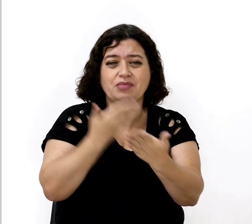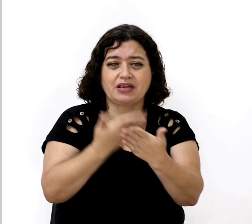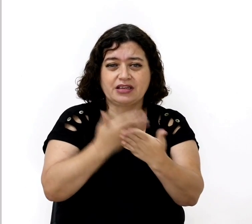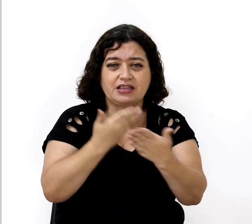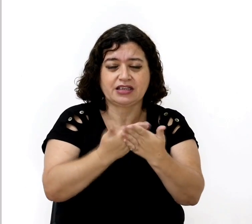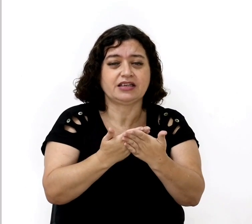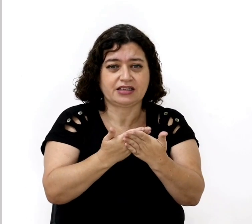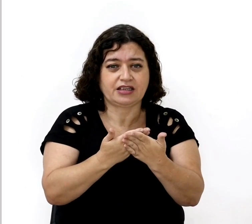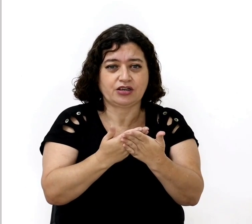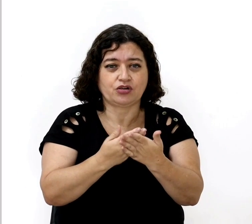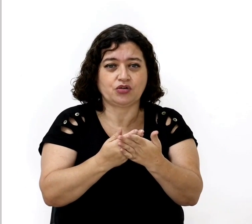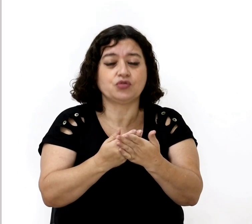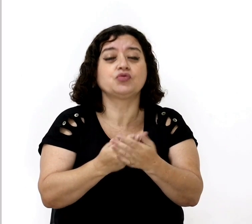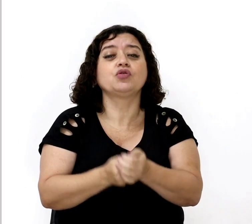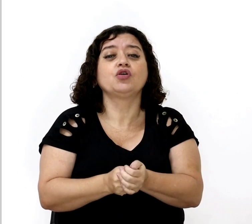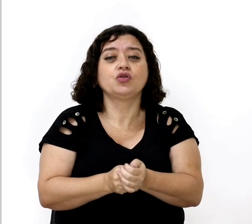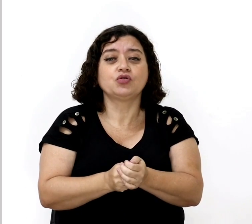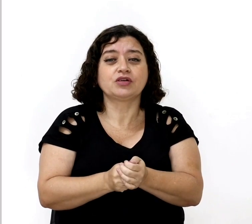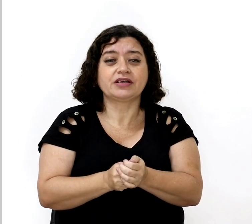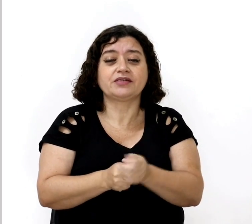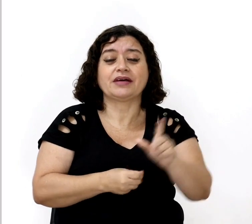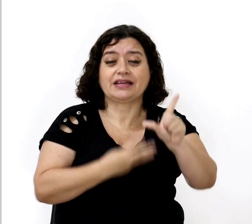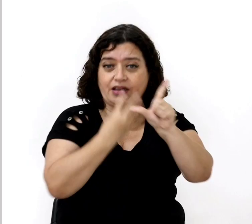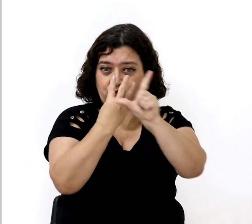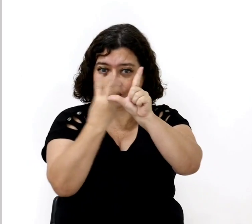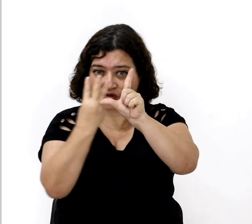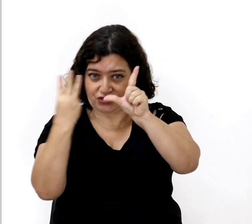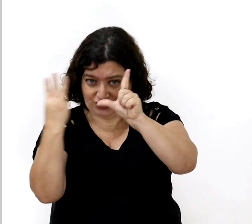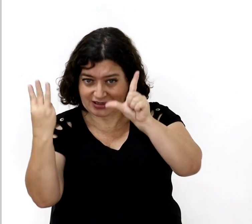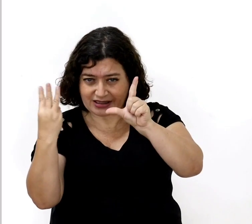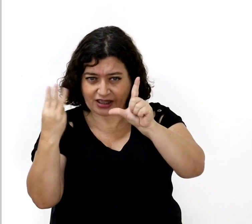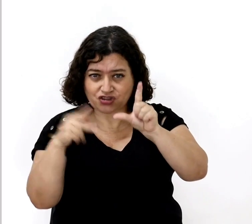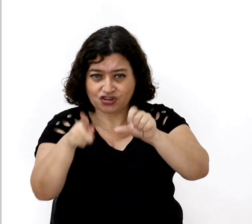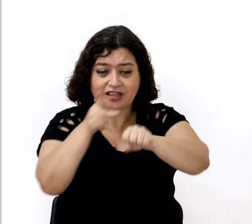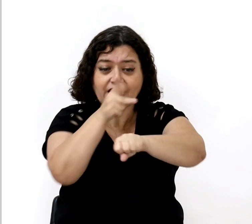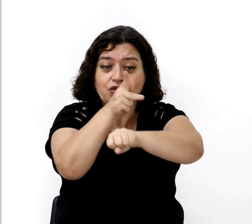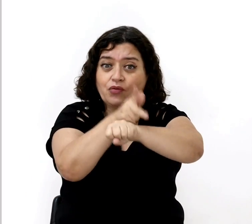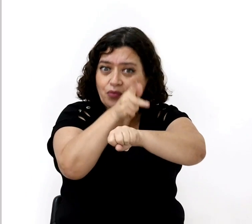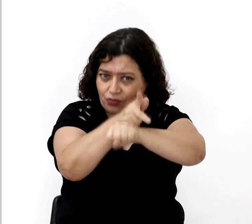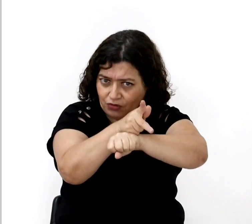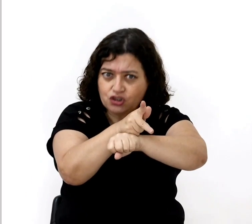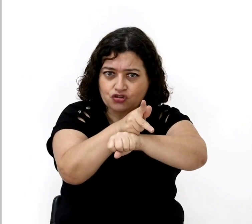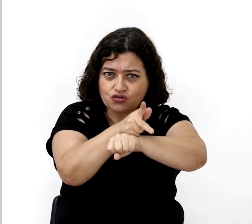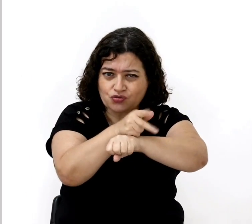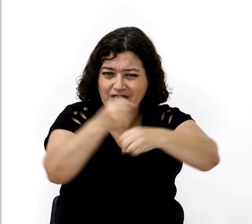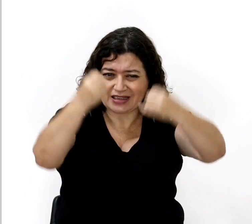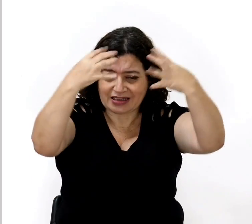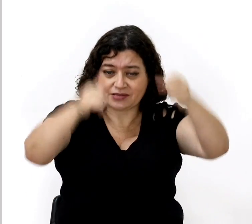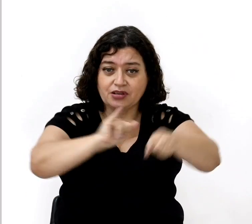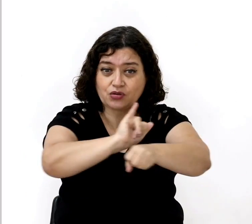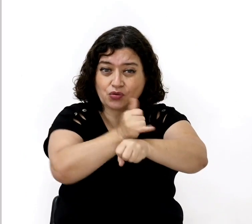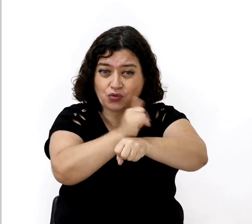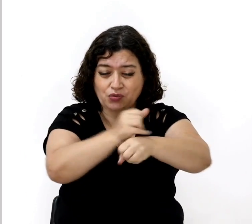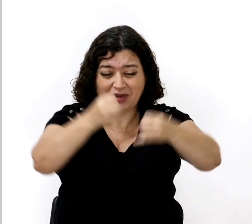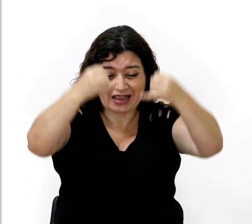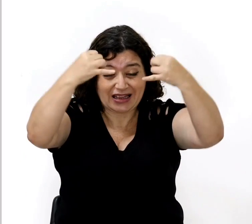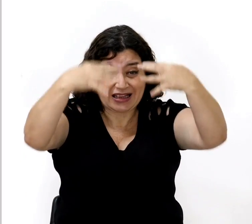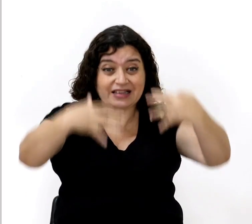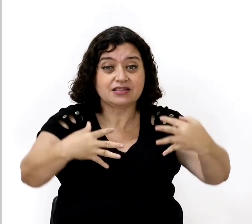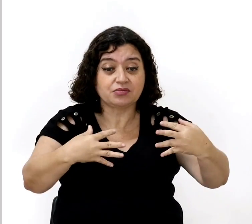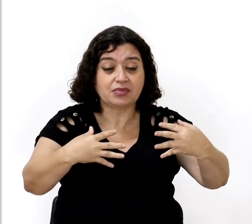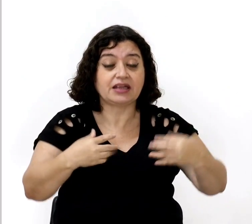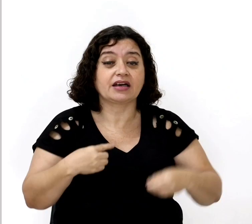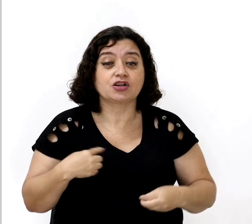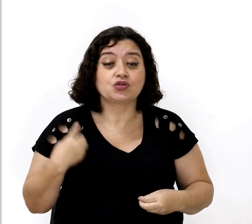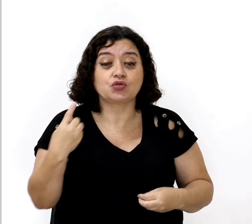material de apoio que está no promessista.org. Você tem acesso a um vídeo, e esse vídeo no YouTube, ele fala um pouquinho